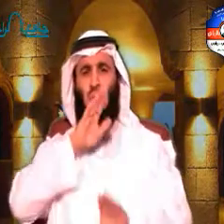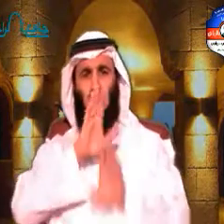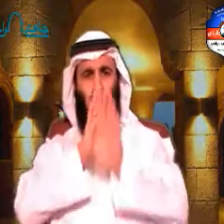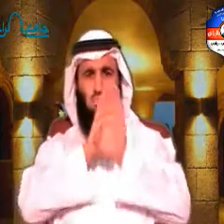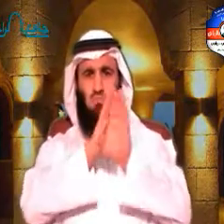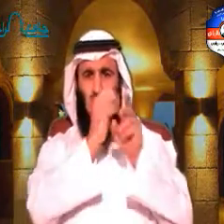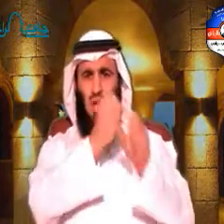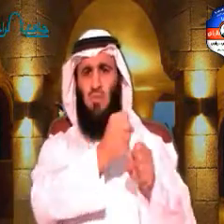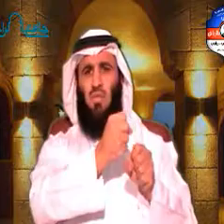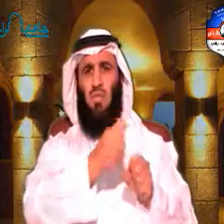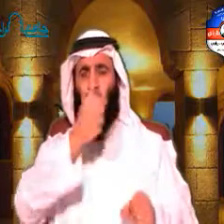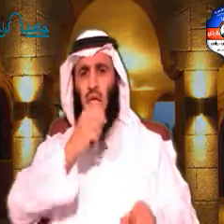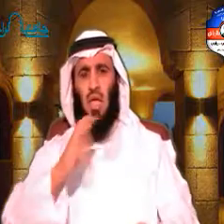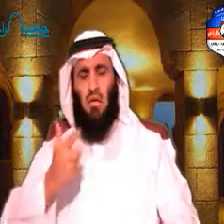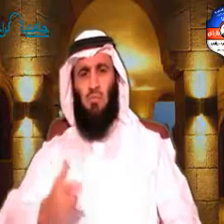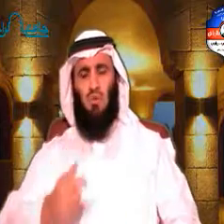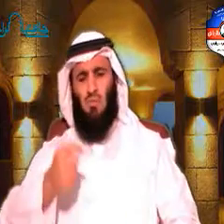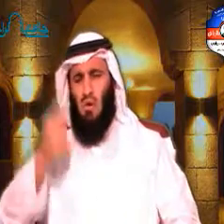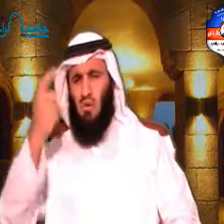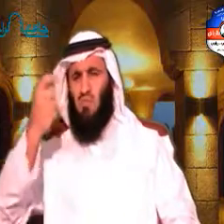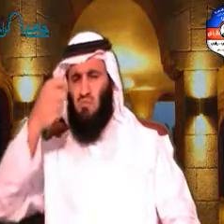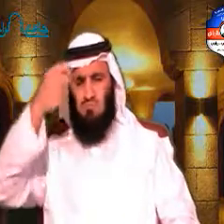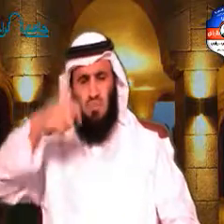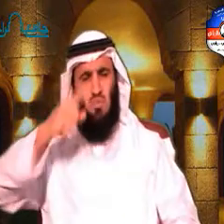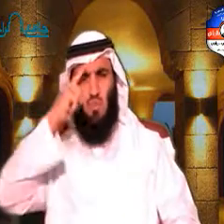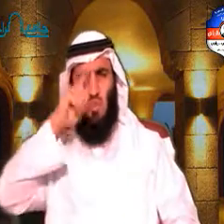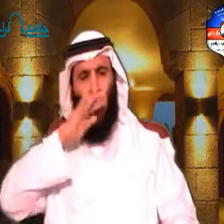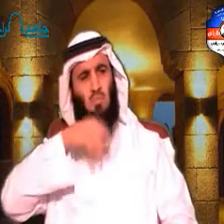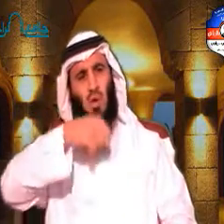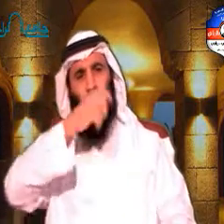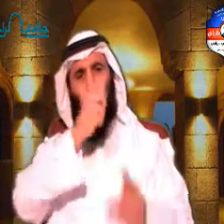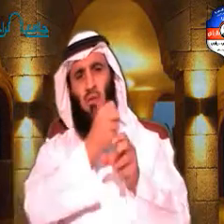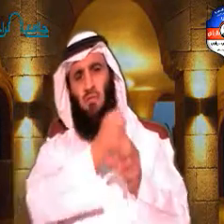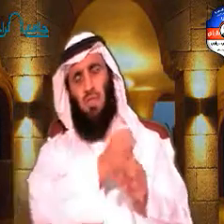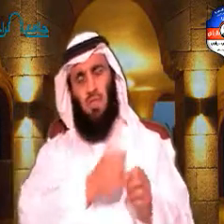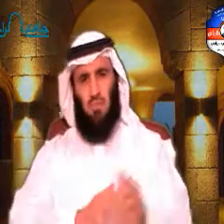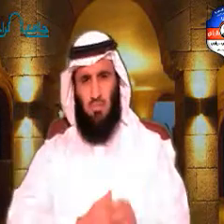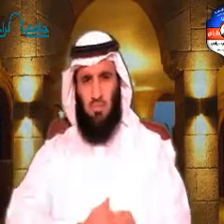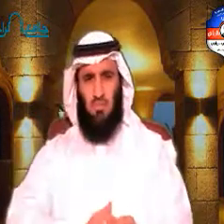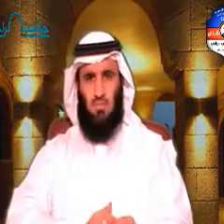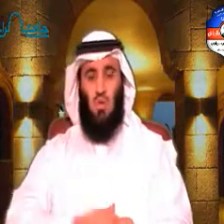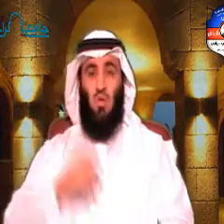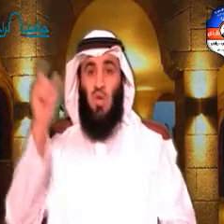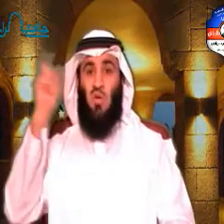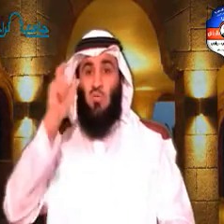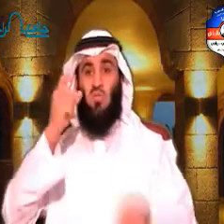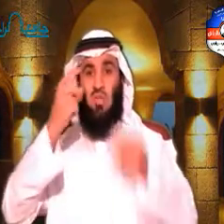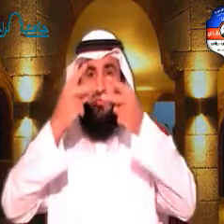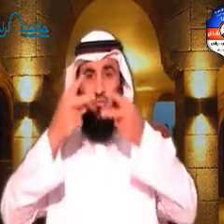عليه وسلم بالغالي والثمين. قامت للإسلام دولة،